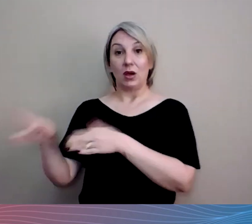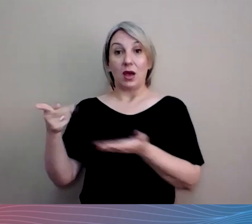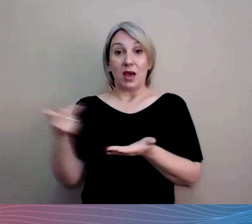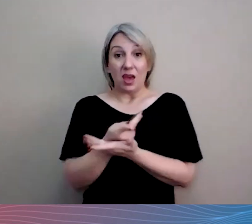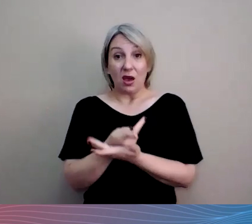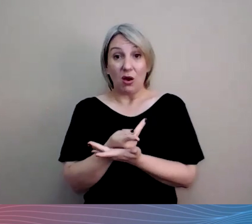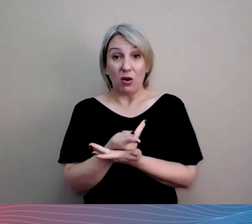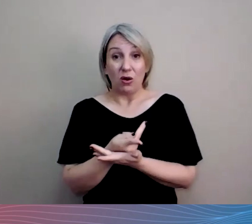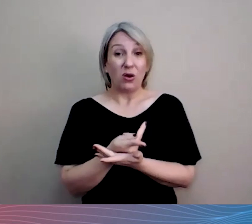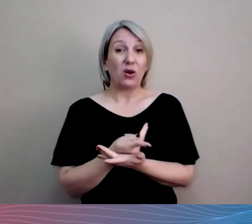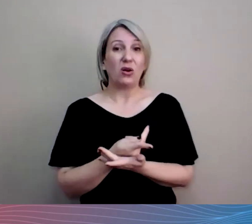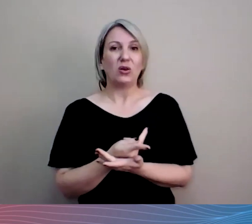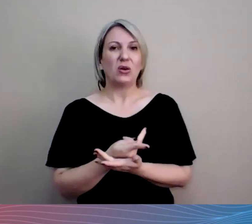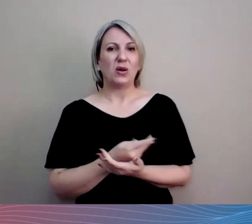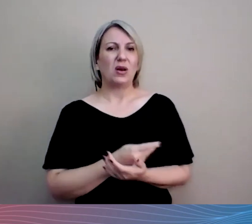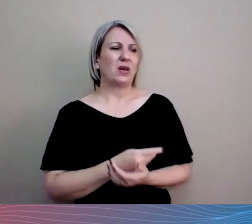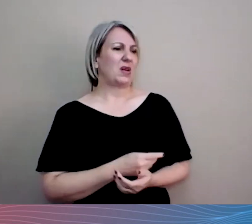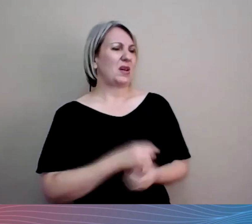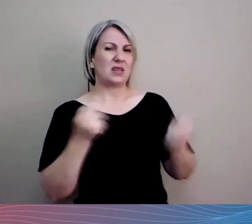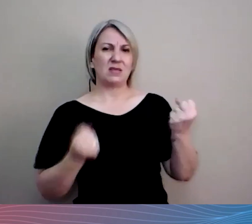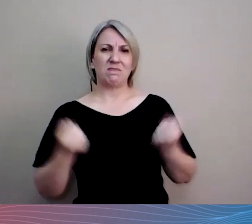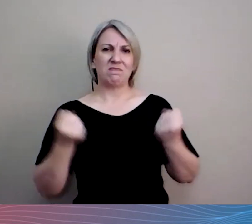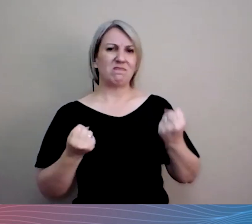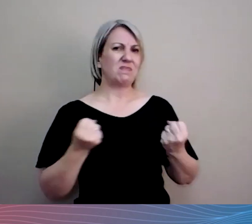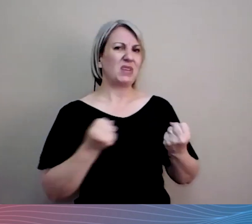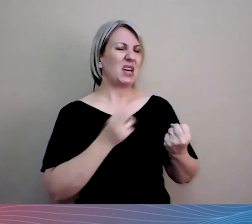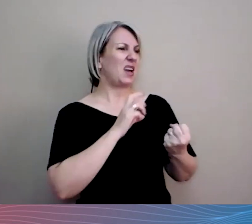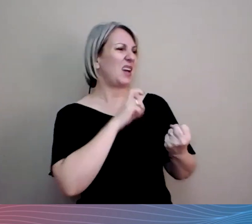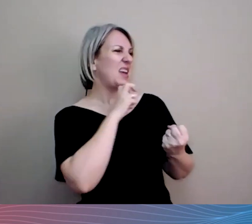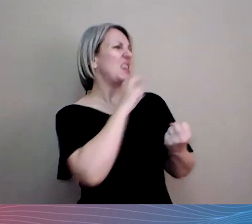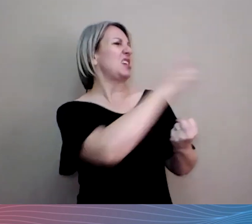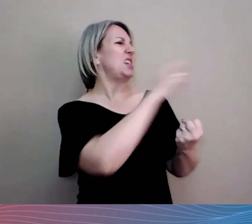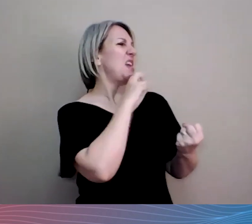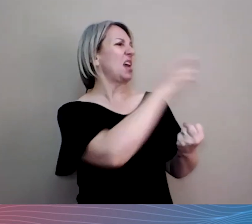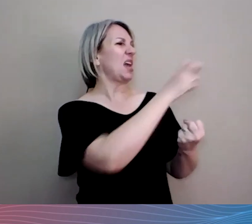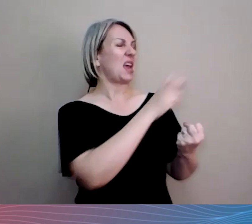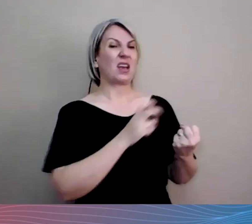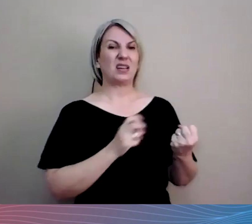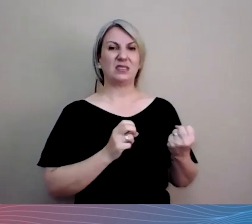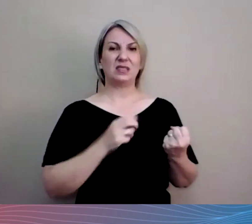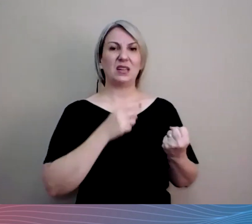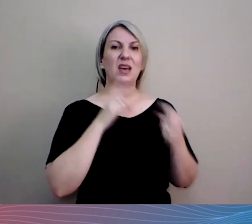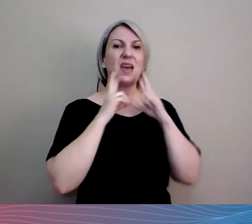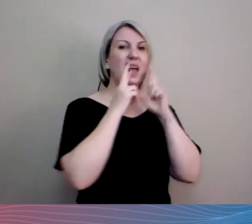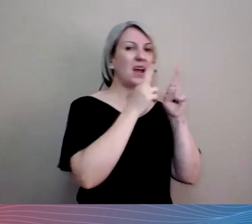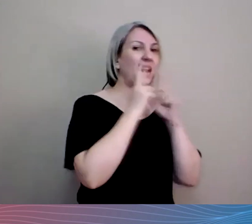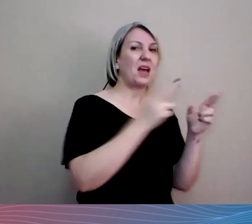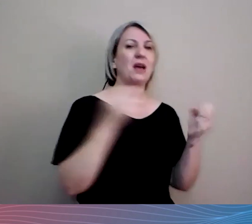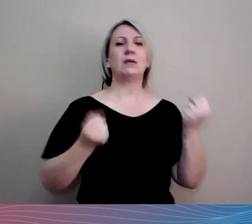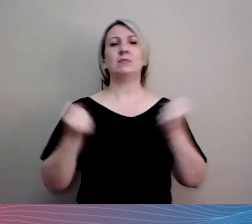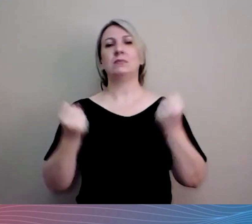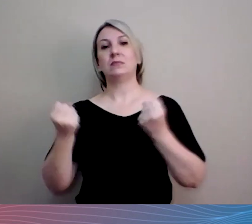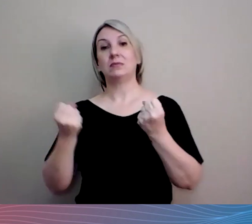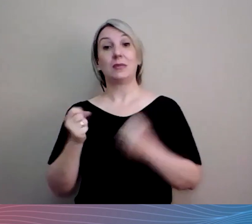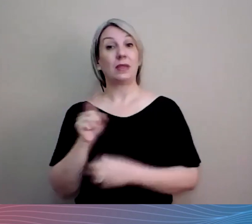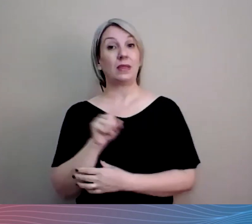vida da igreja, sendo prisioneiro no Senhor, não é? Não temos essa liberdade.